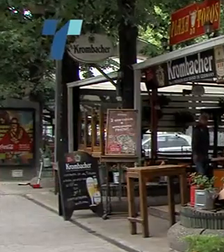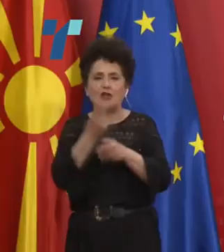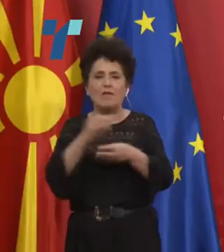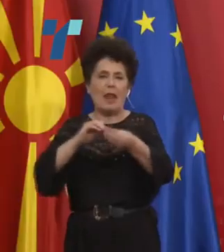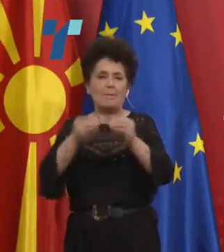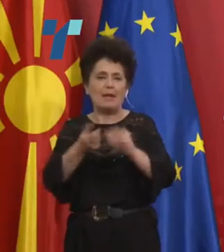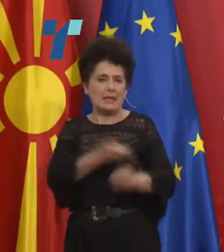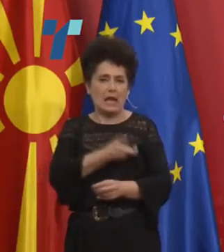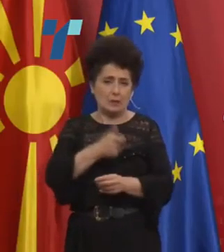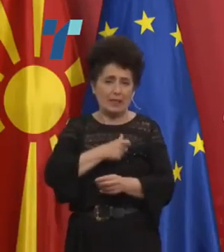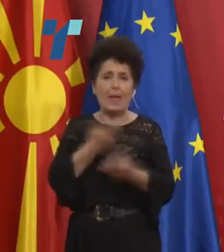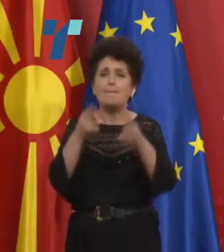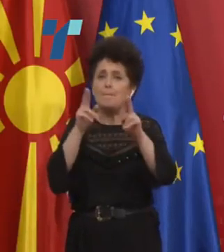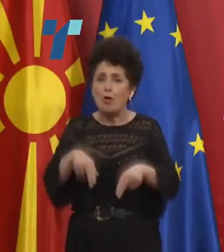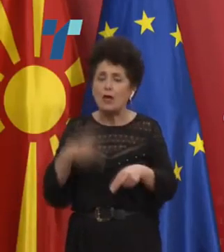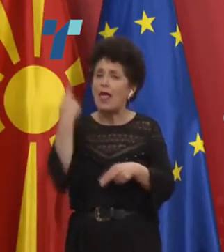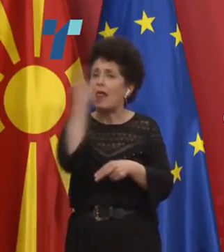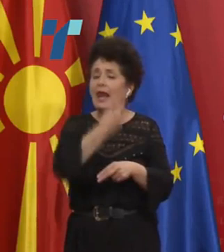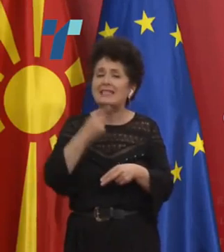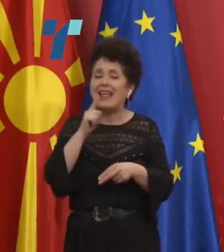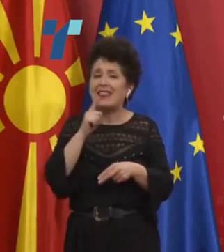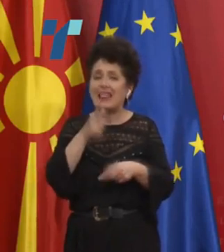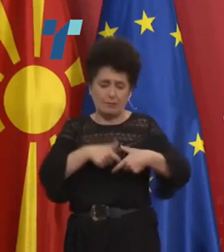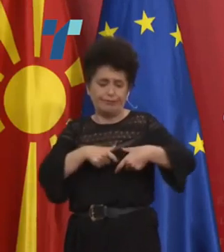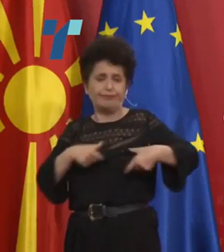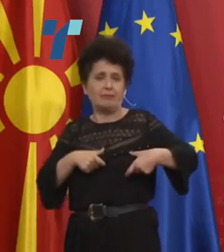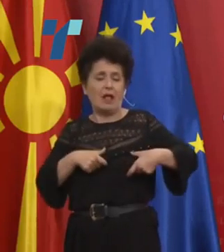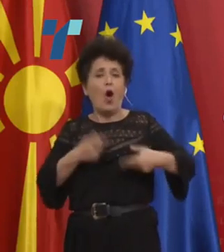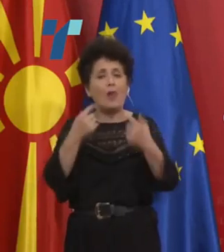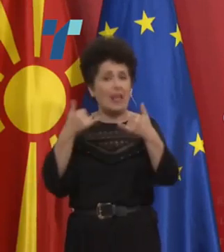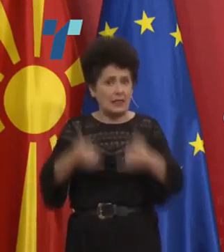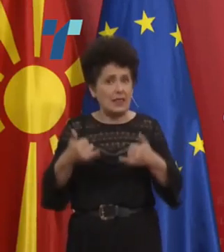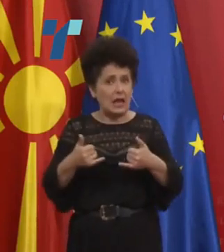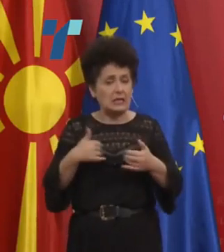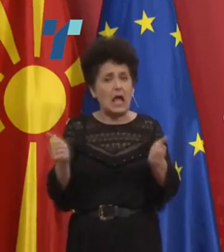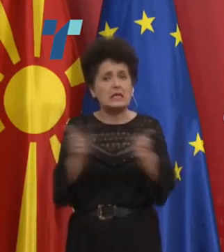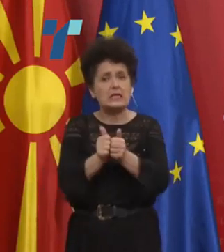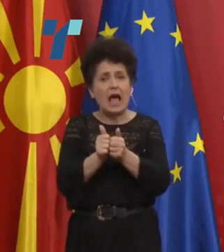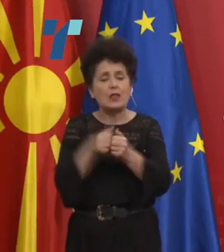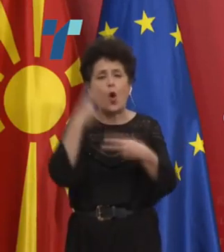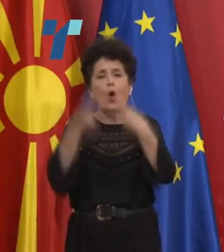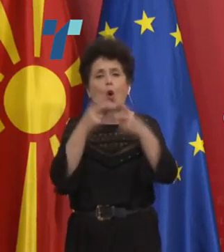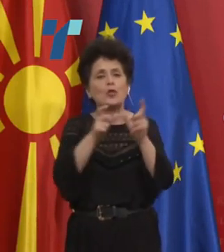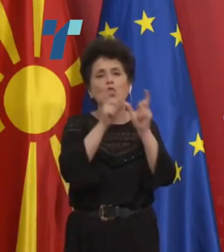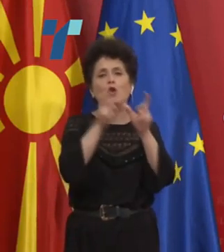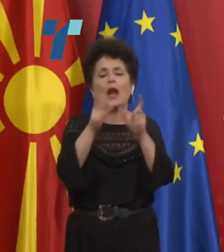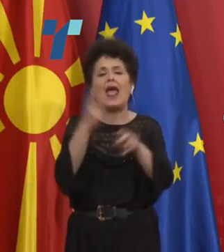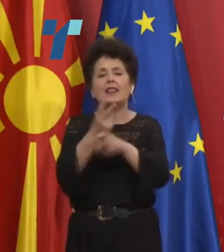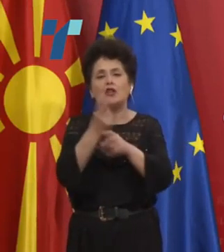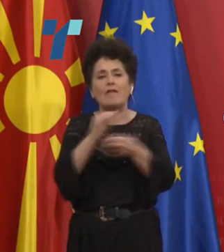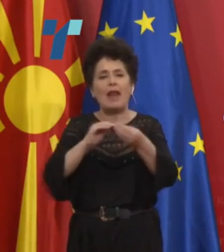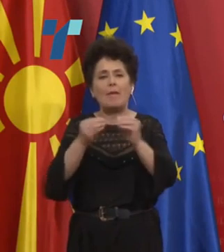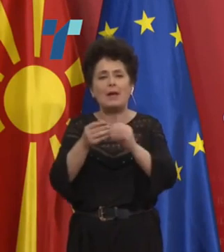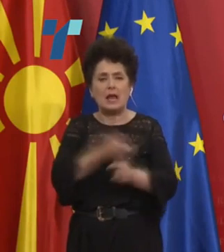Пауновски. За да може лицата да се легитимираат, од денес заедно контроли со Државниот пазарен